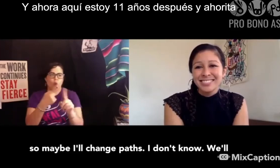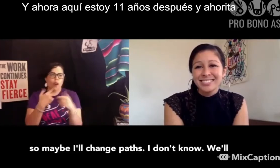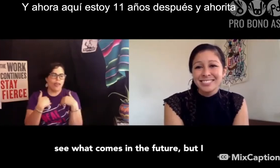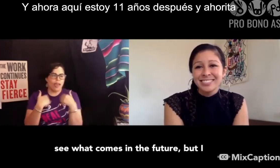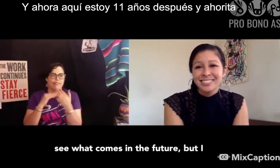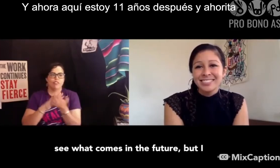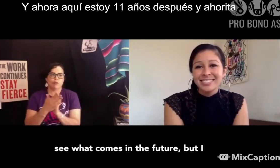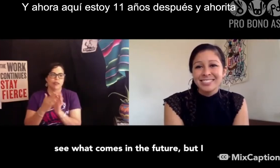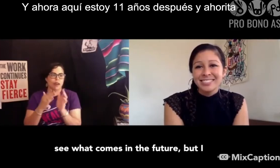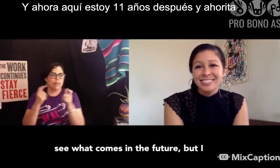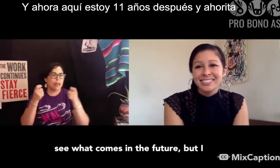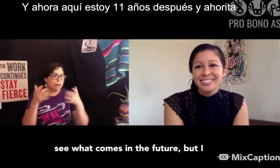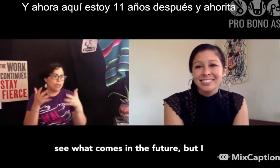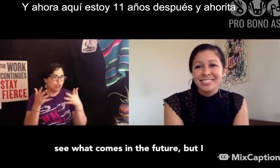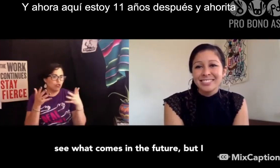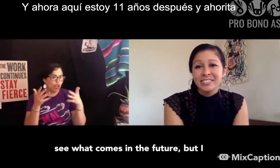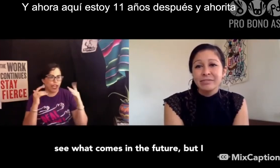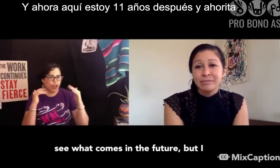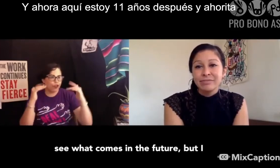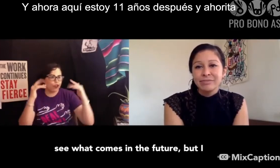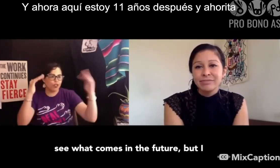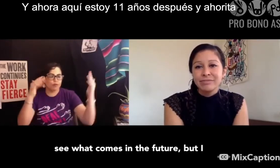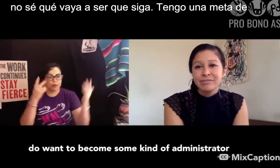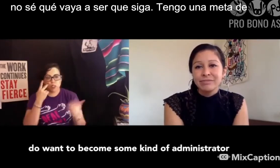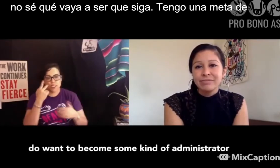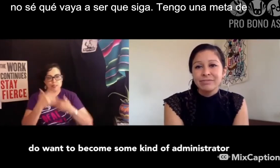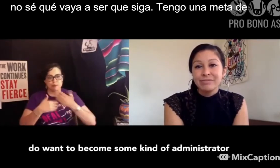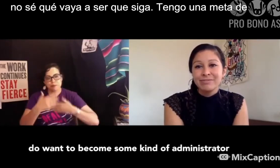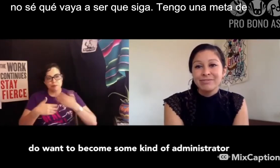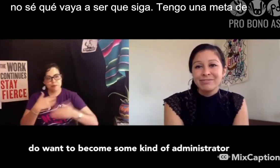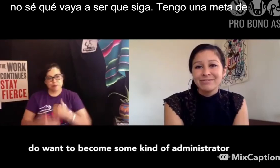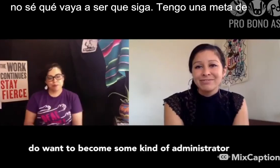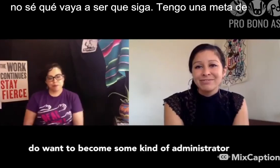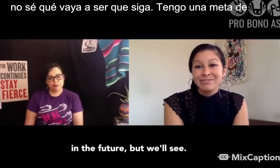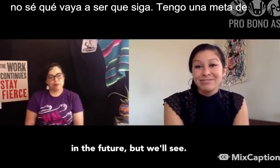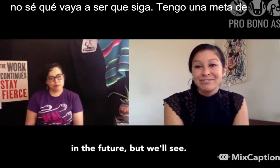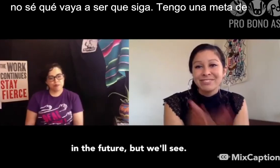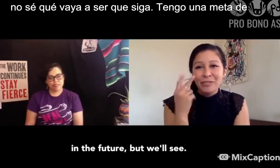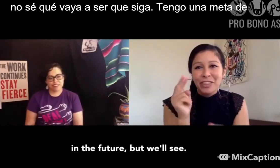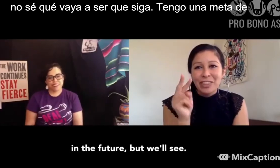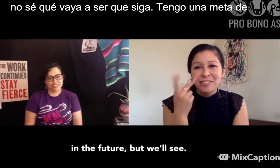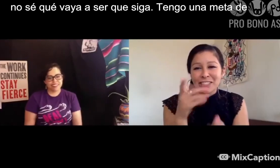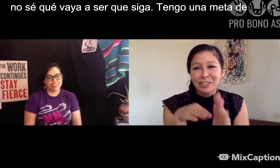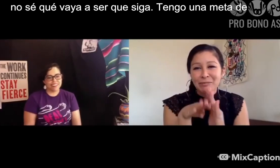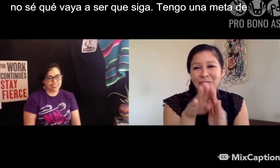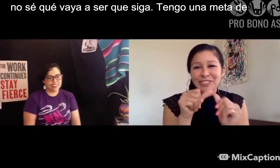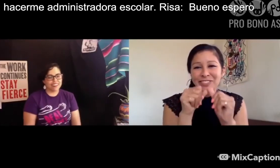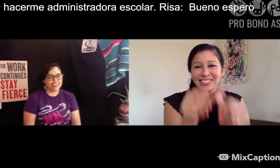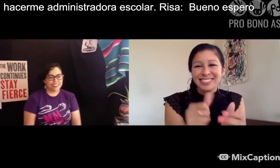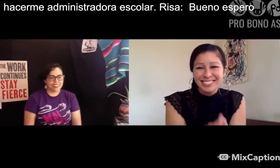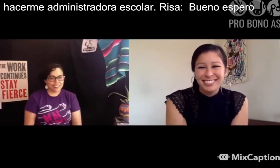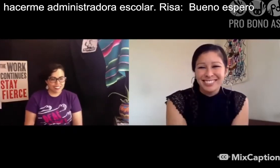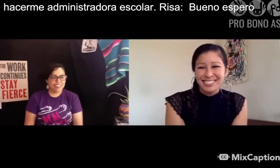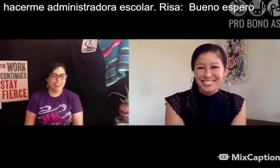ahora aquí estoy, 11 años después. Y ahorita no sé qué vaya a hacer, que siga. Tengo una meta